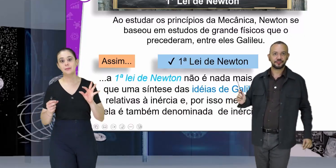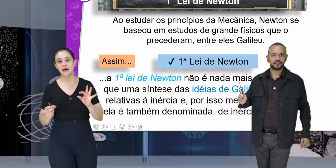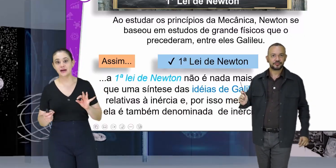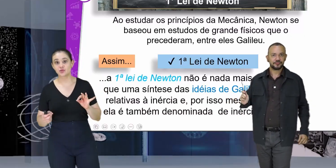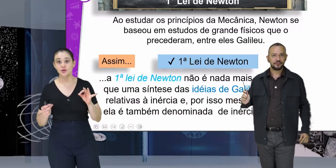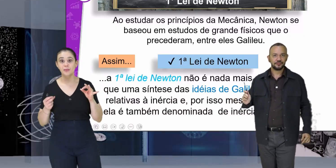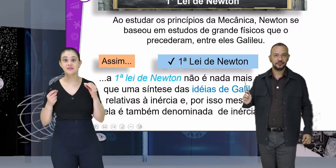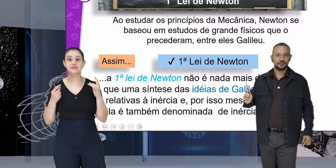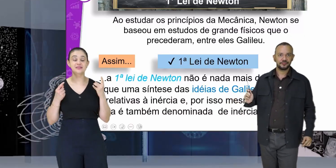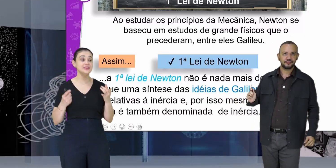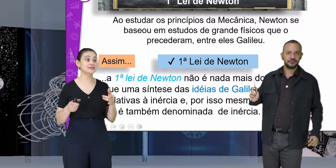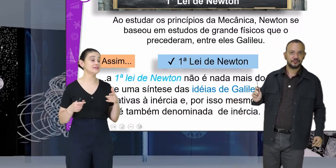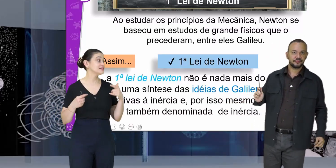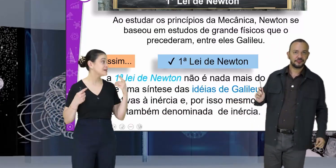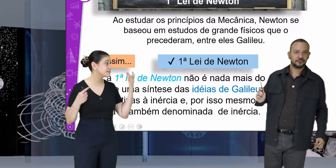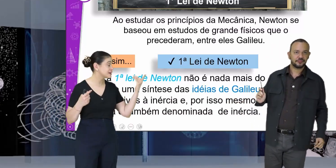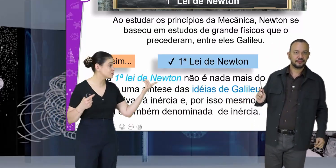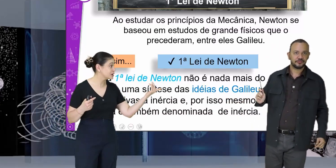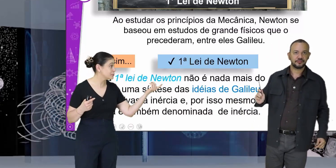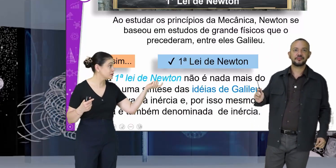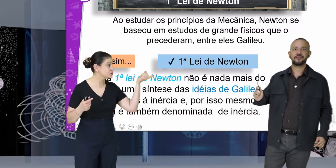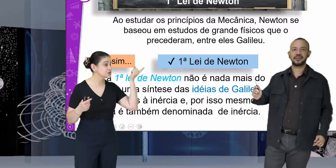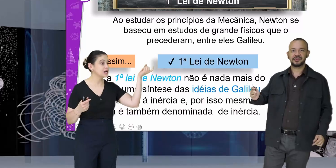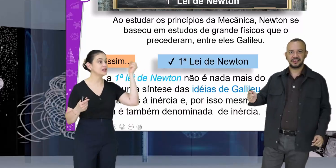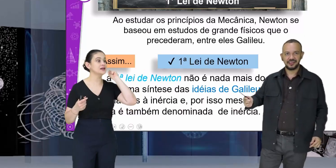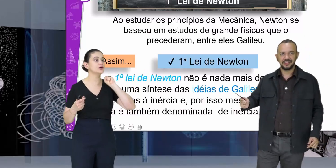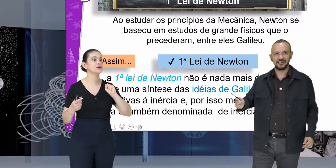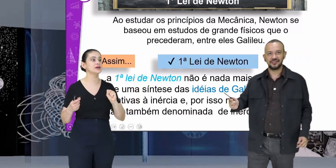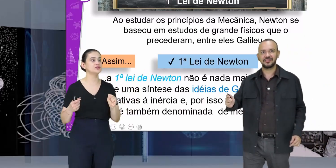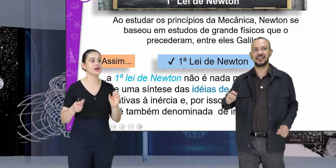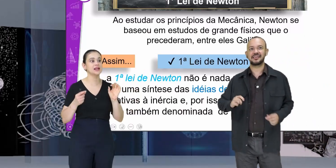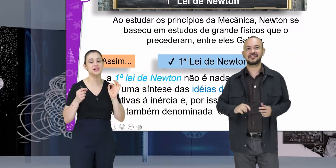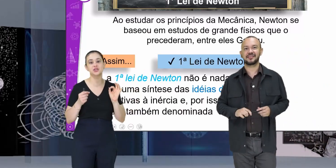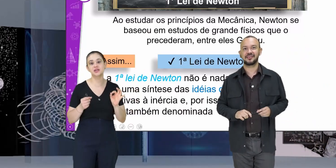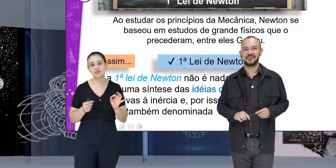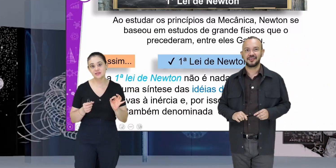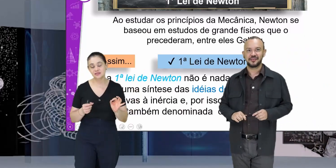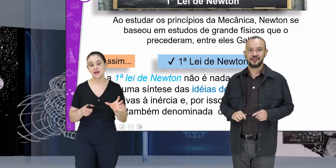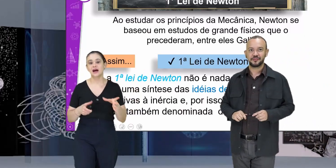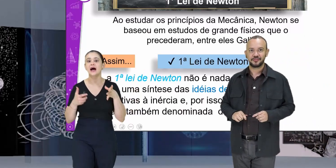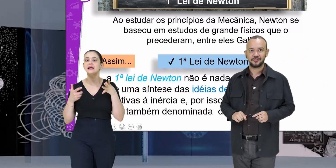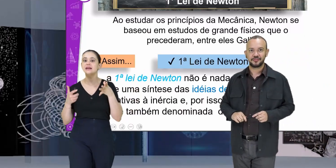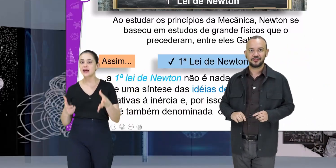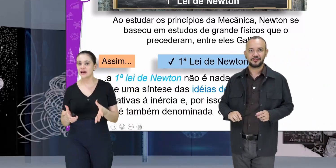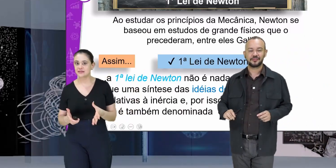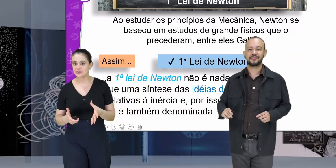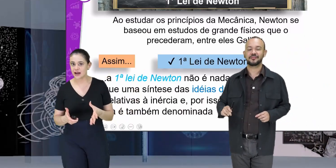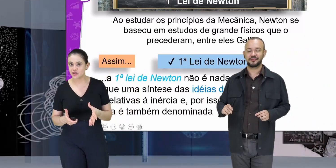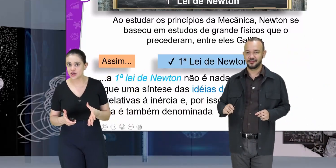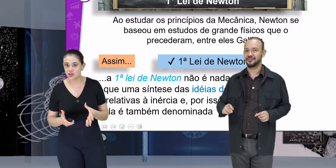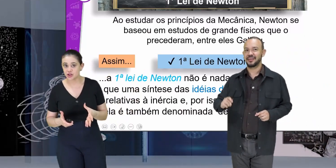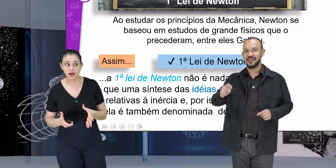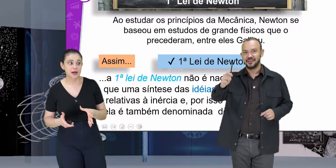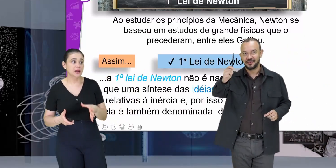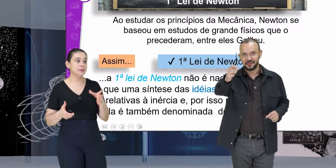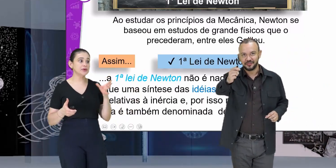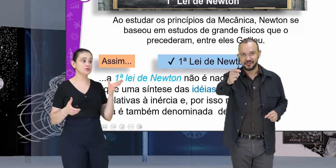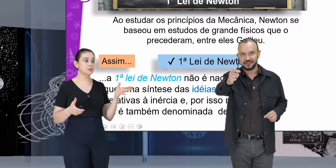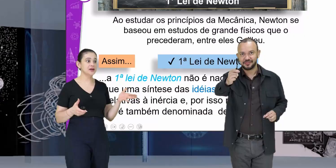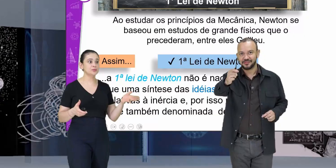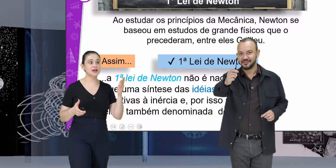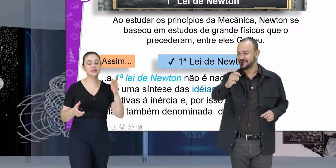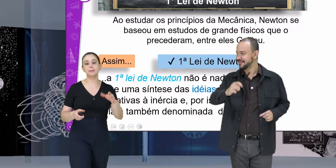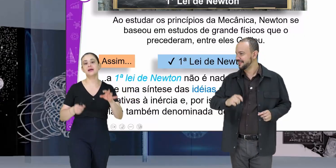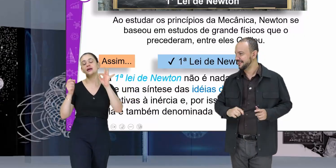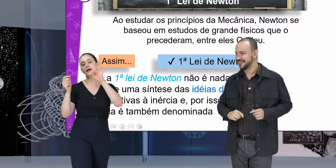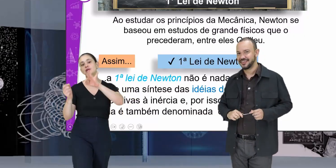nada mais do que uma síntese das ideias, o que, Michael? De Galileu, não é isso? Relativas à inércia, tá, gente? E por isso